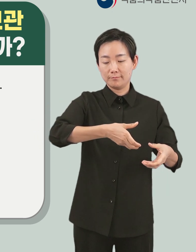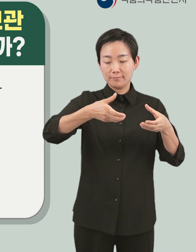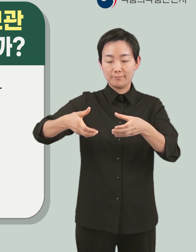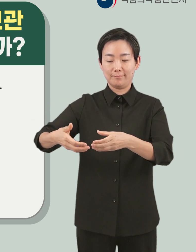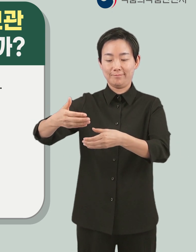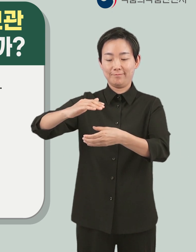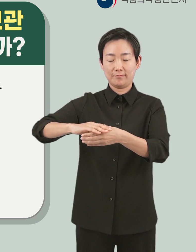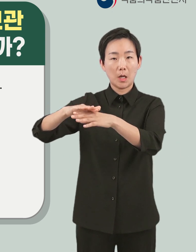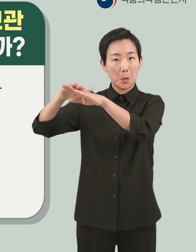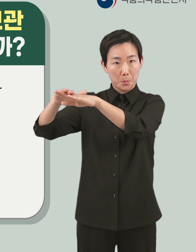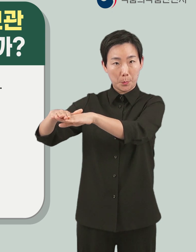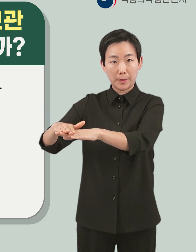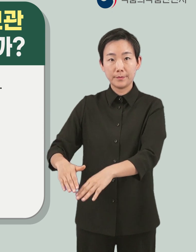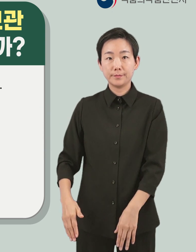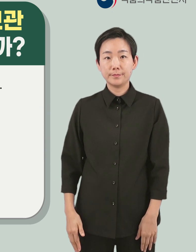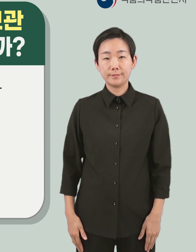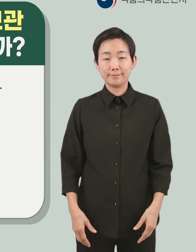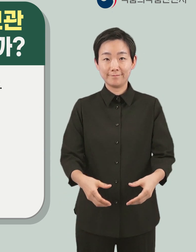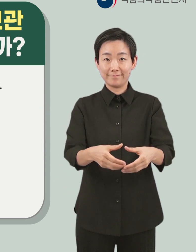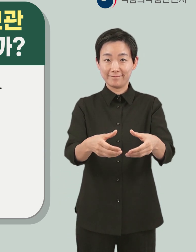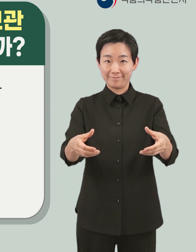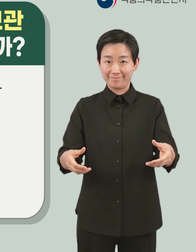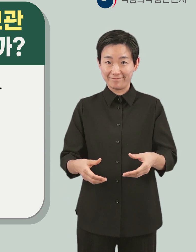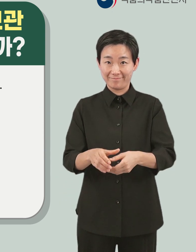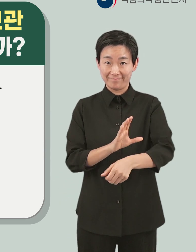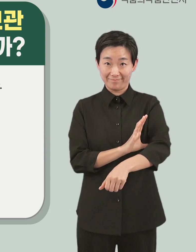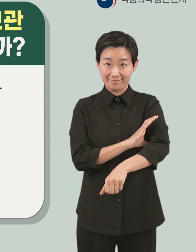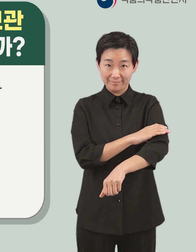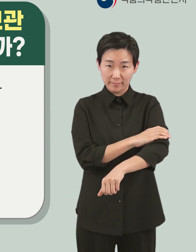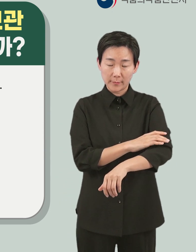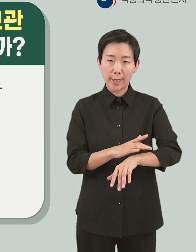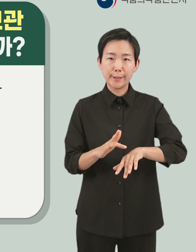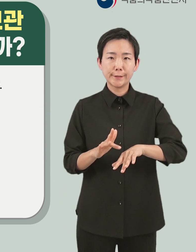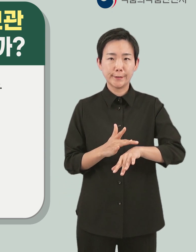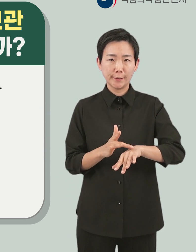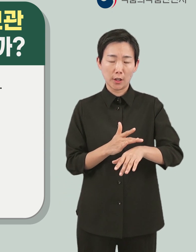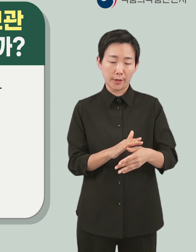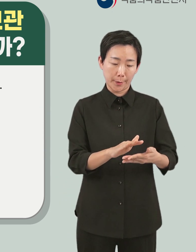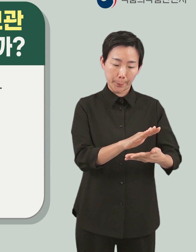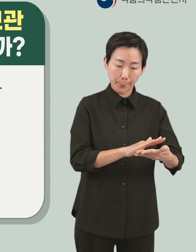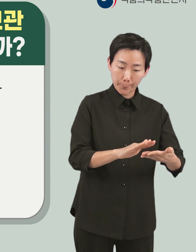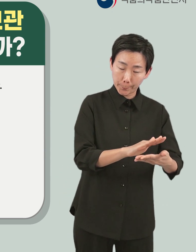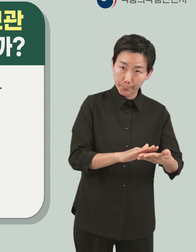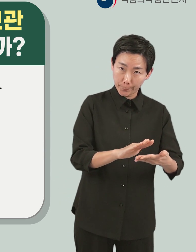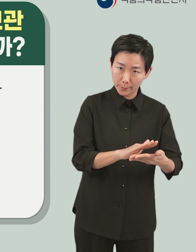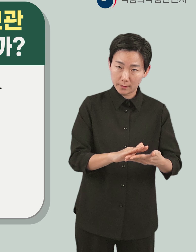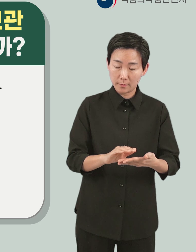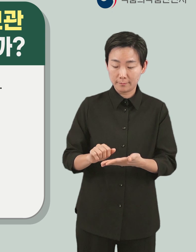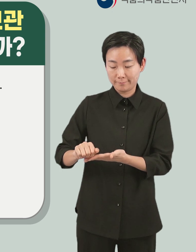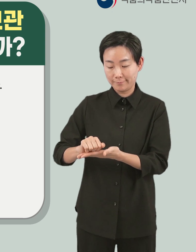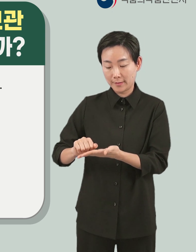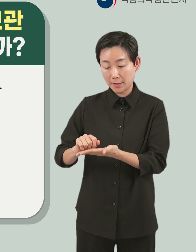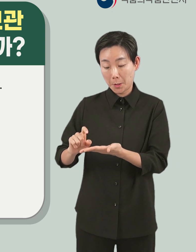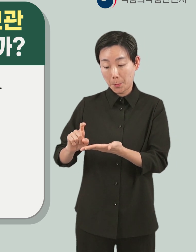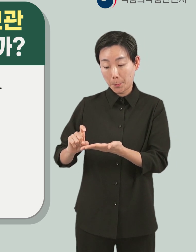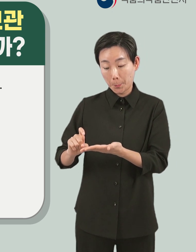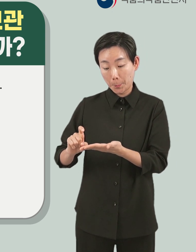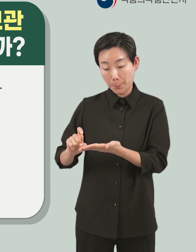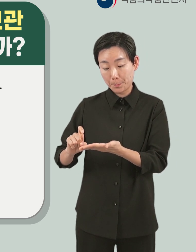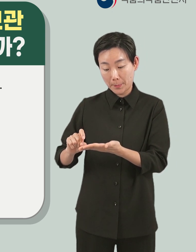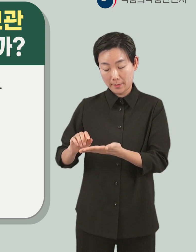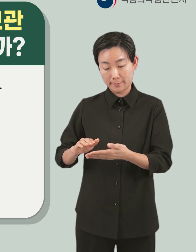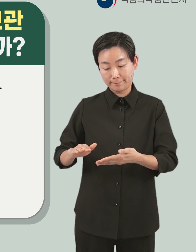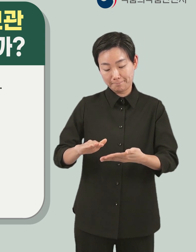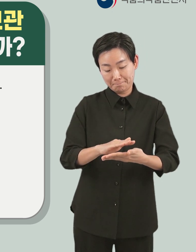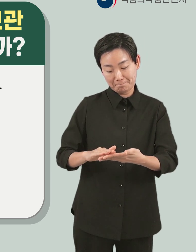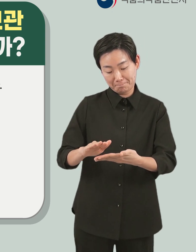넣어 보관합니다. 본체와 커프는 부드러운 마른 천으로 닦거나 순한 세제를 소량 묻힌 부드러운 천으로 조심스럽게